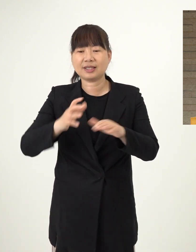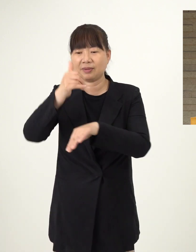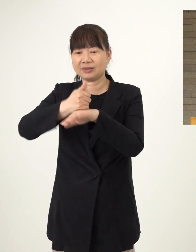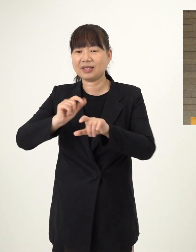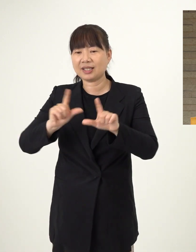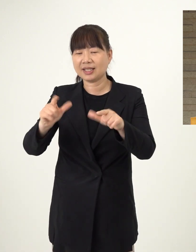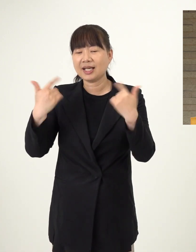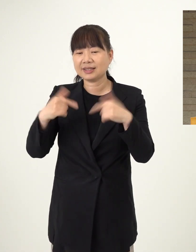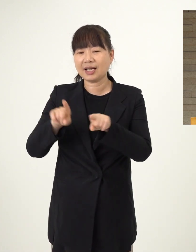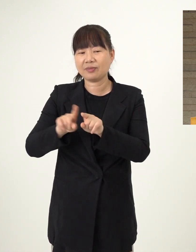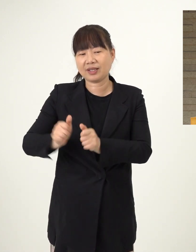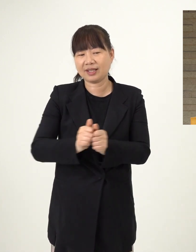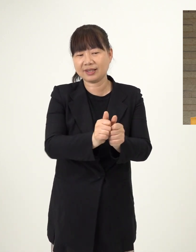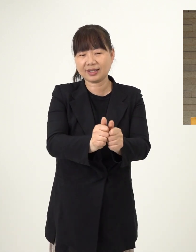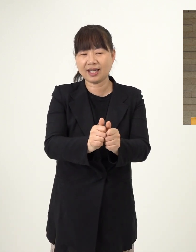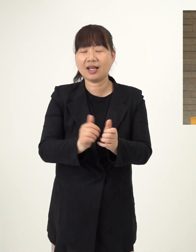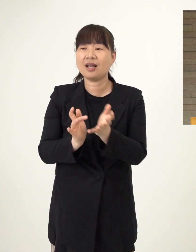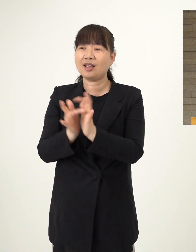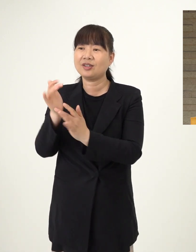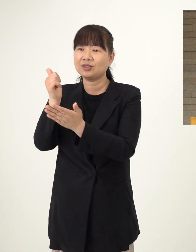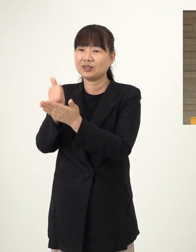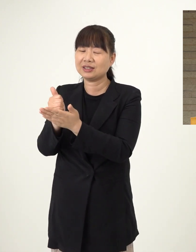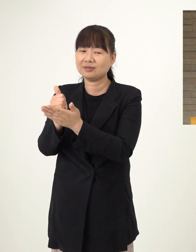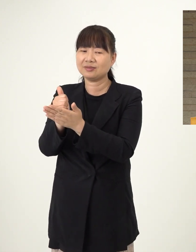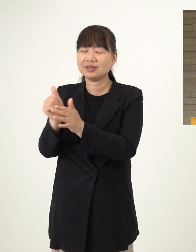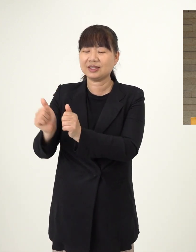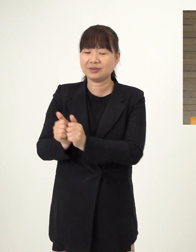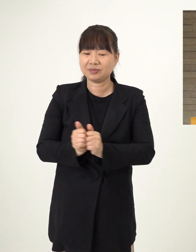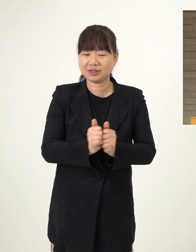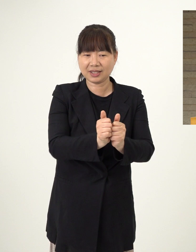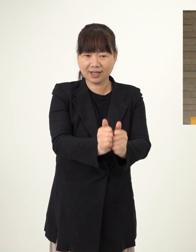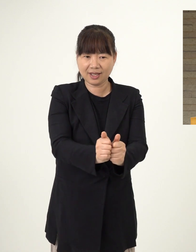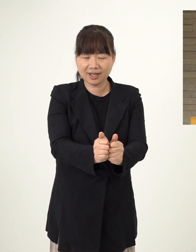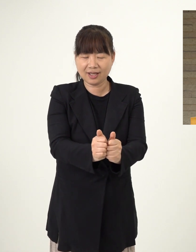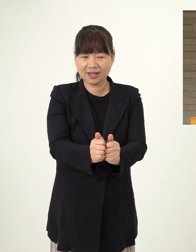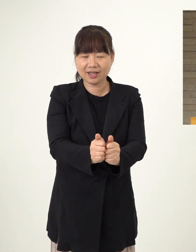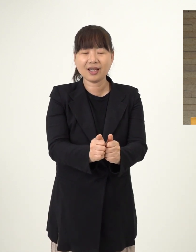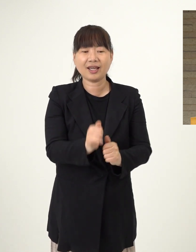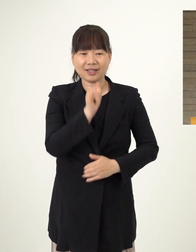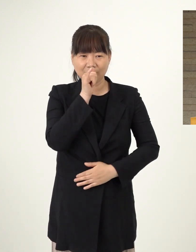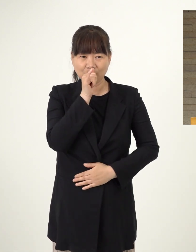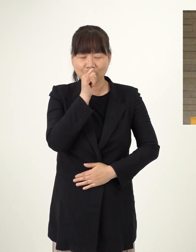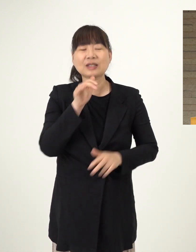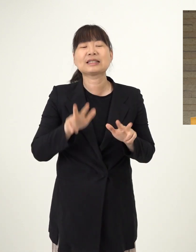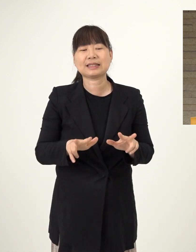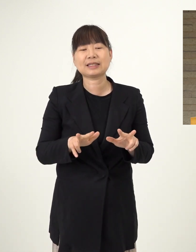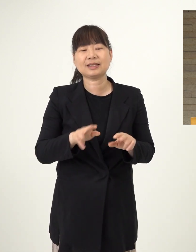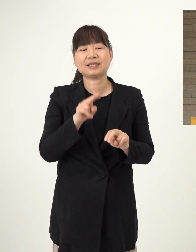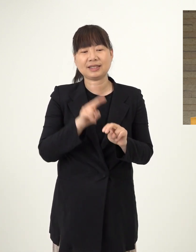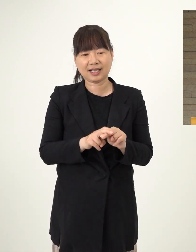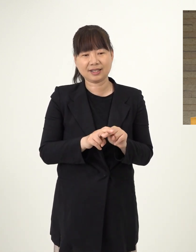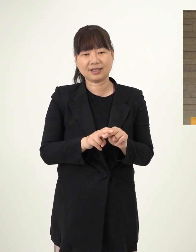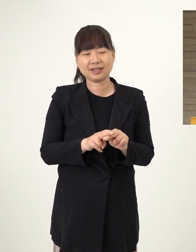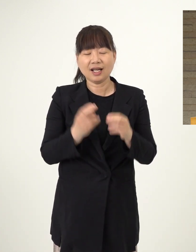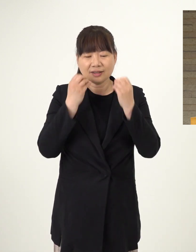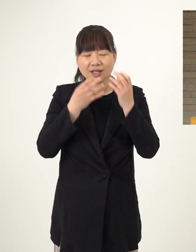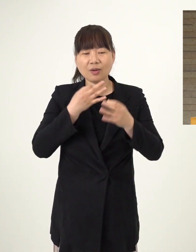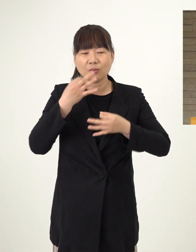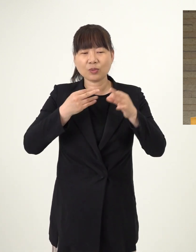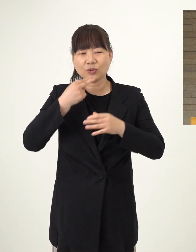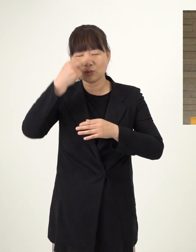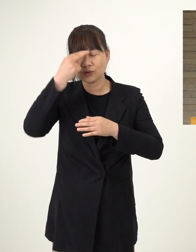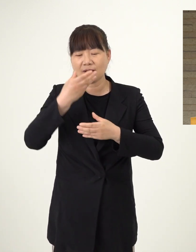거예요? 임재하시고, 지금 여러분들과 임재하시고 그 새 포도주를